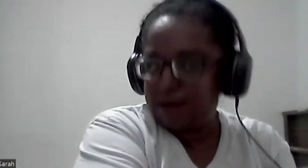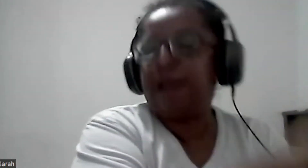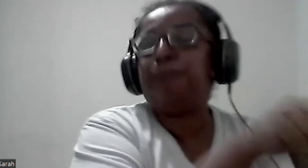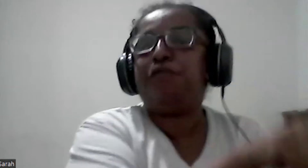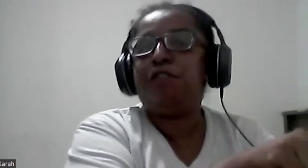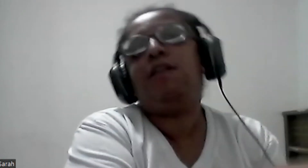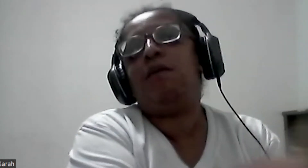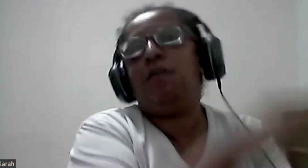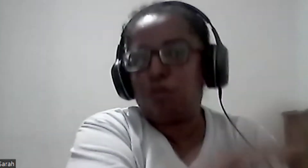da profissional surda.